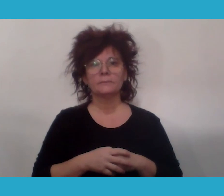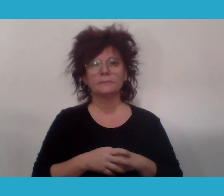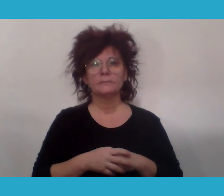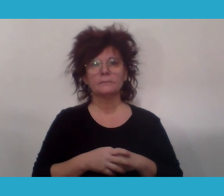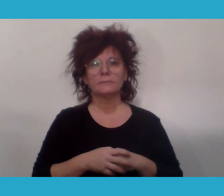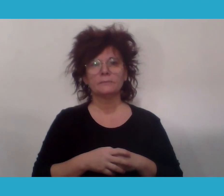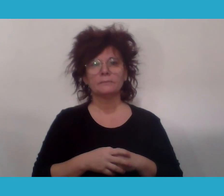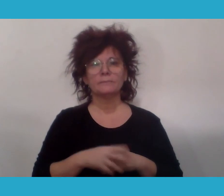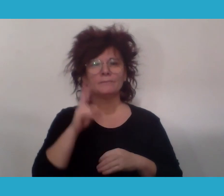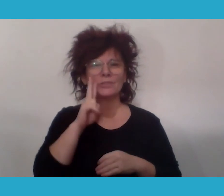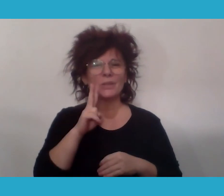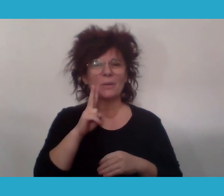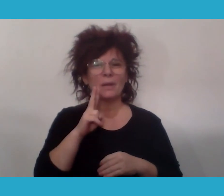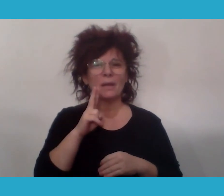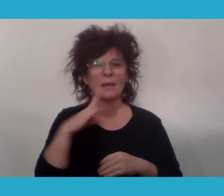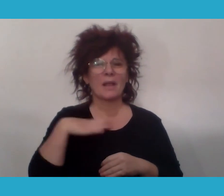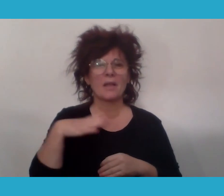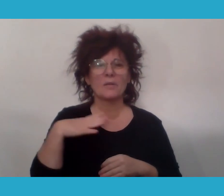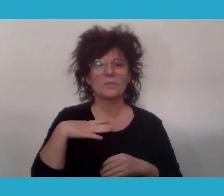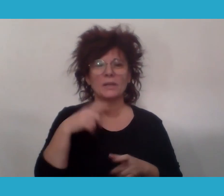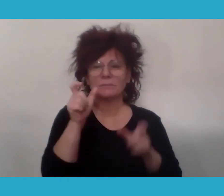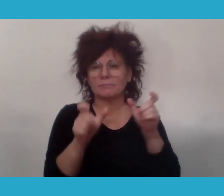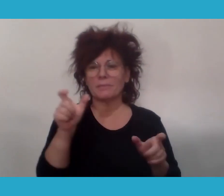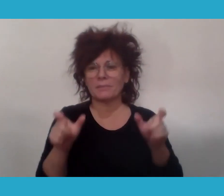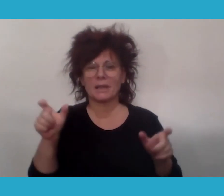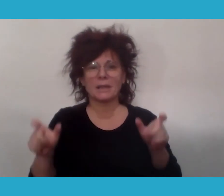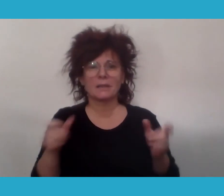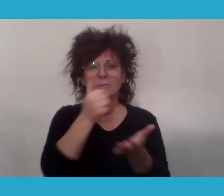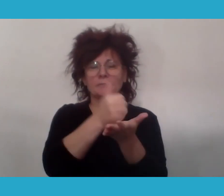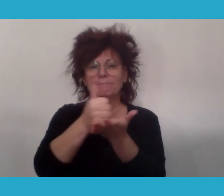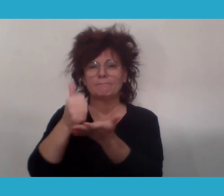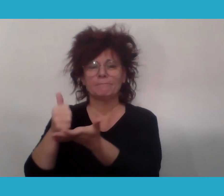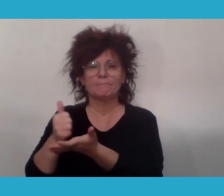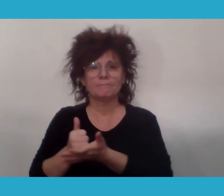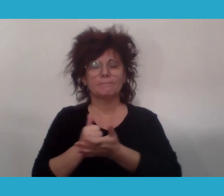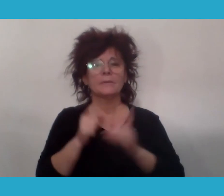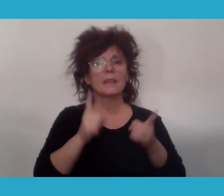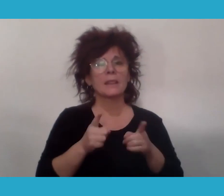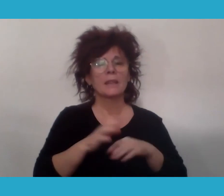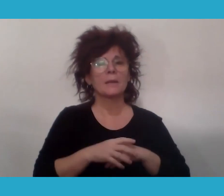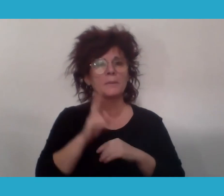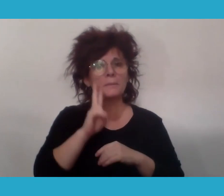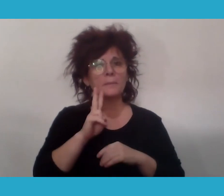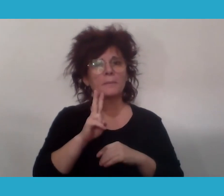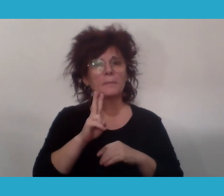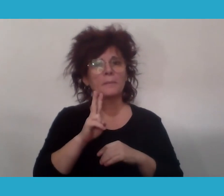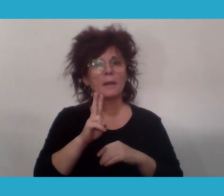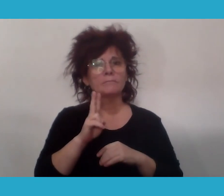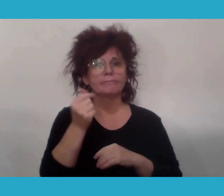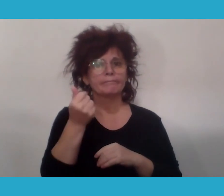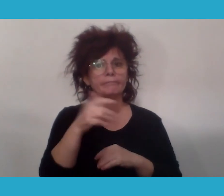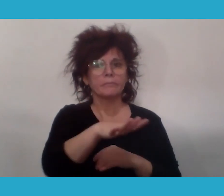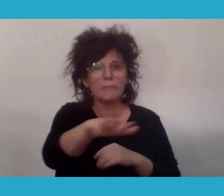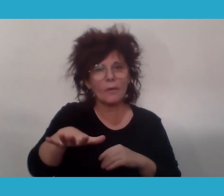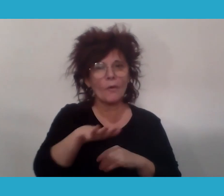Se nota la total ausencia de participación de campesinos y pueblos originarios. También remarca la incidencia de la economía